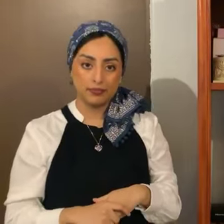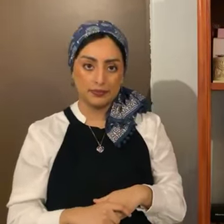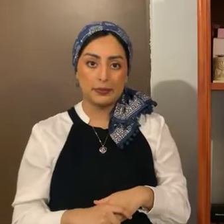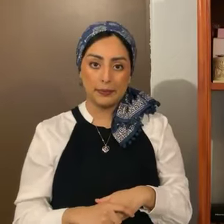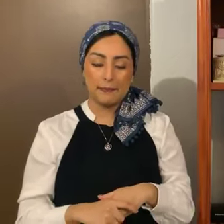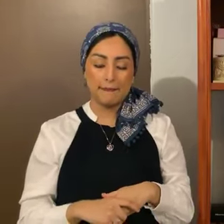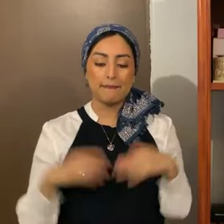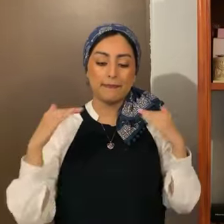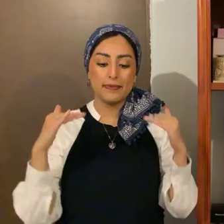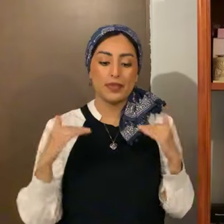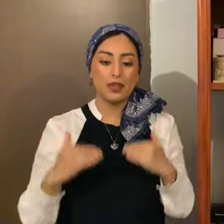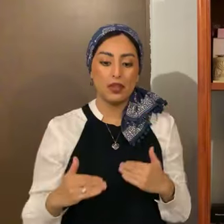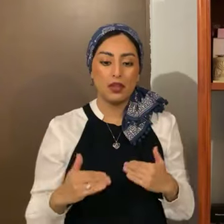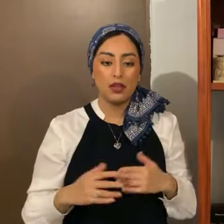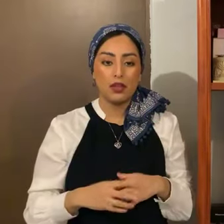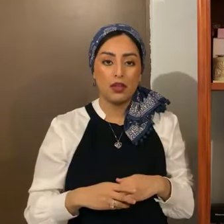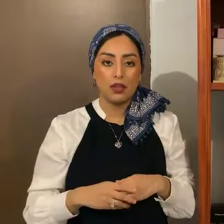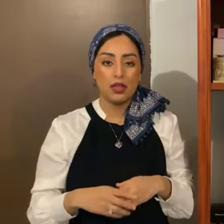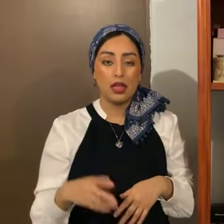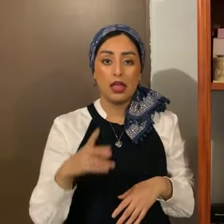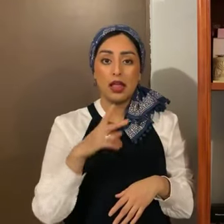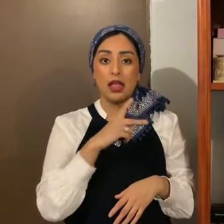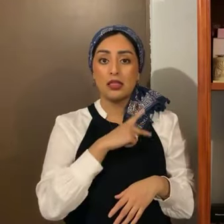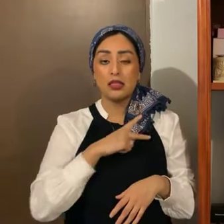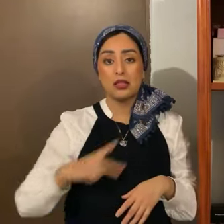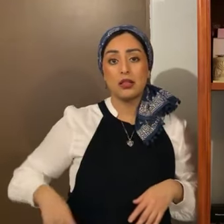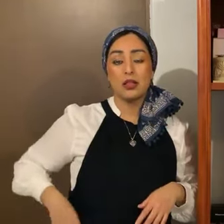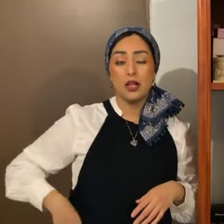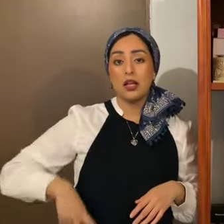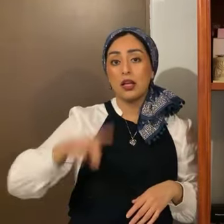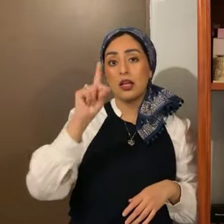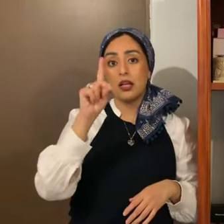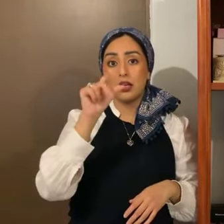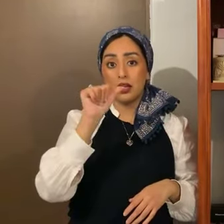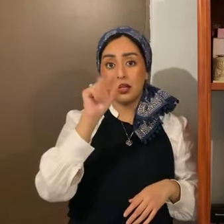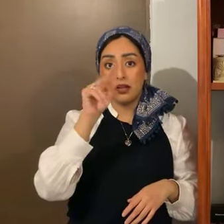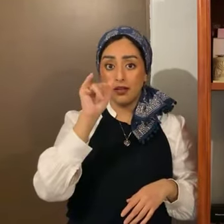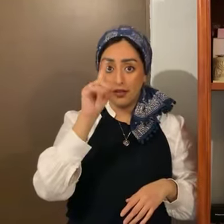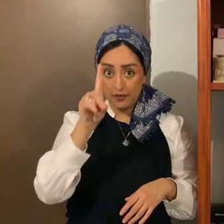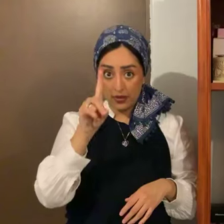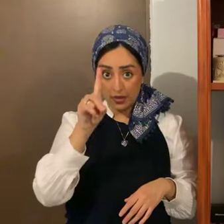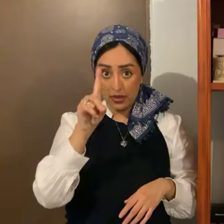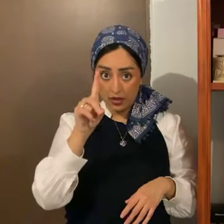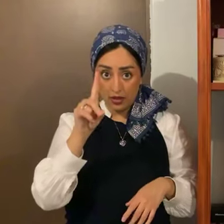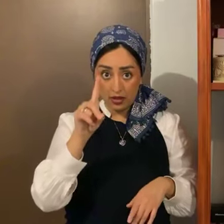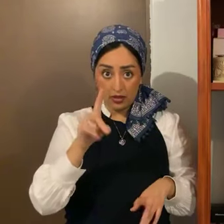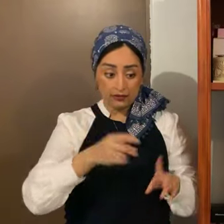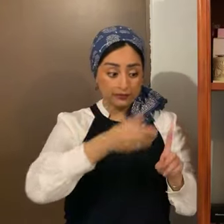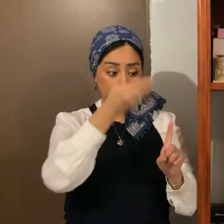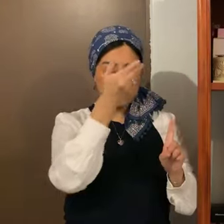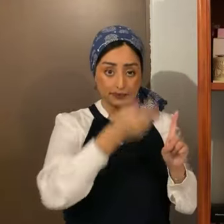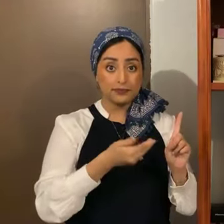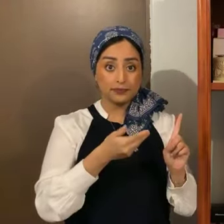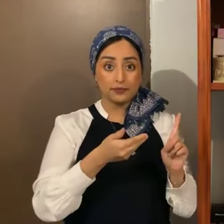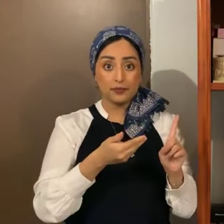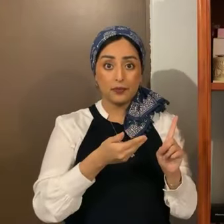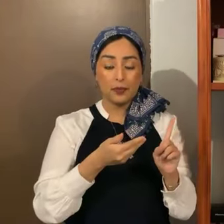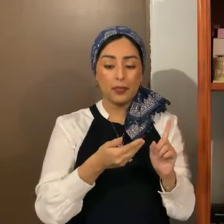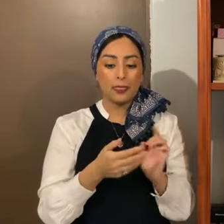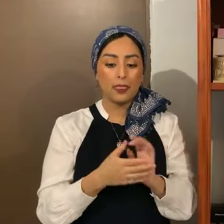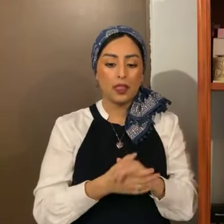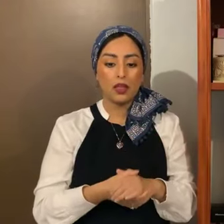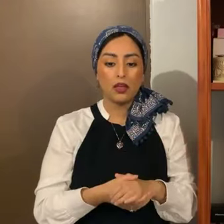Bueno, ahora, el rey David, ahorita vamos a leer el Salmo, el rey David David había llegado a